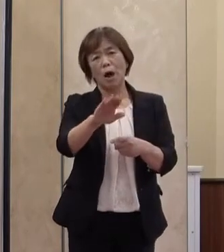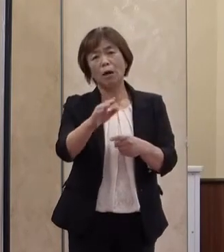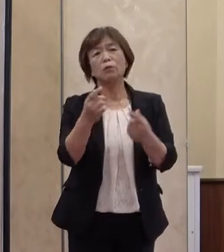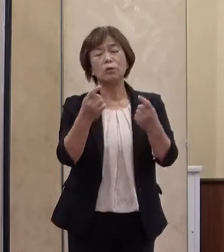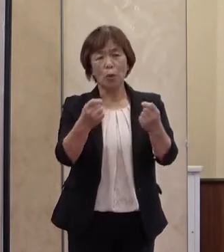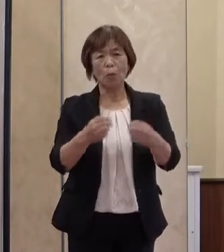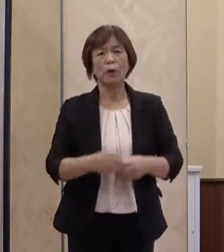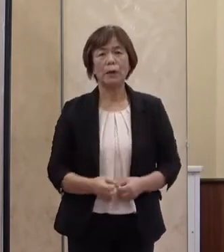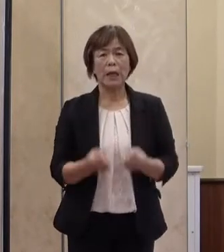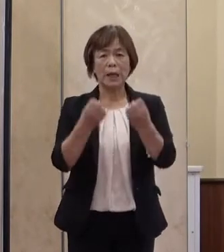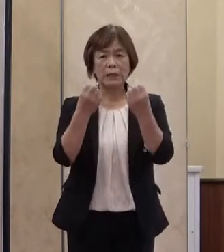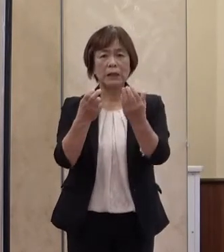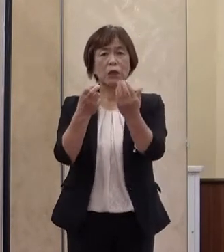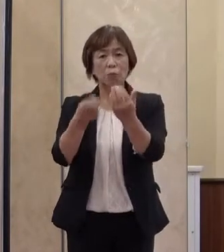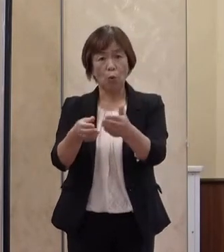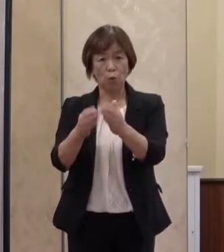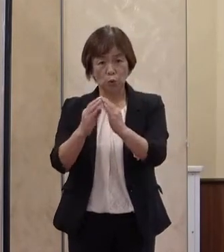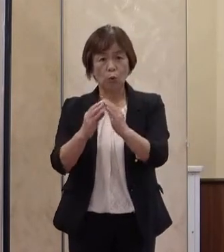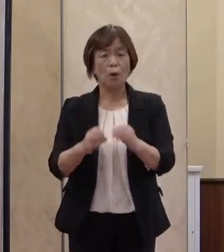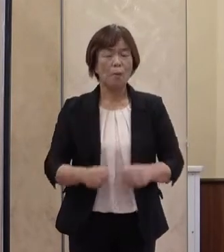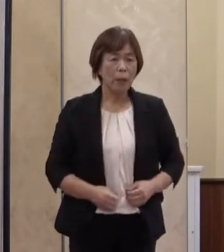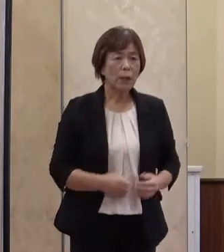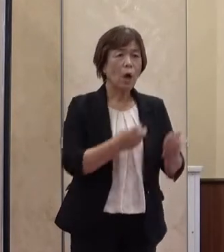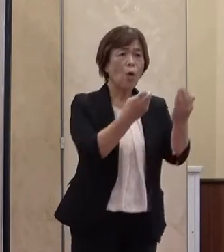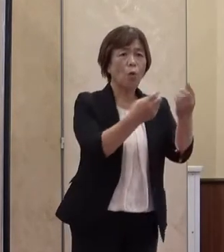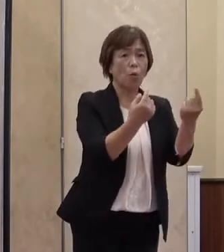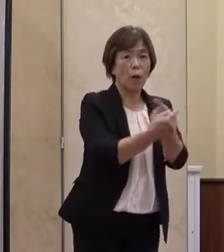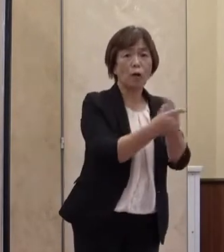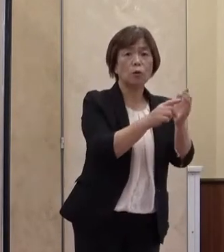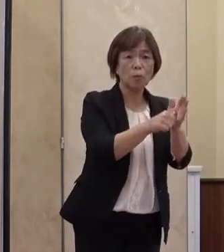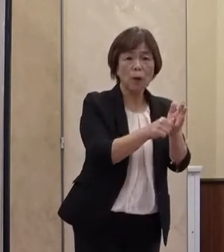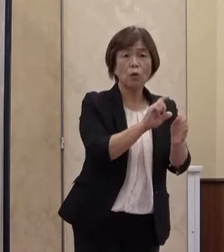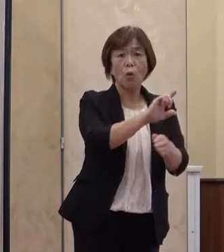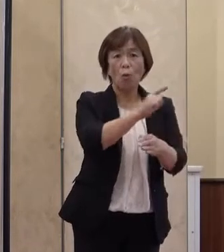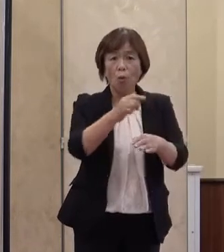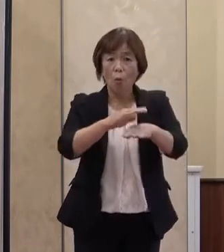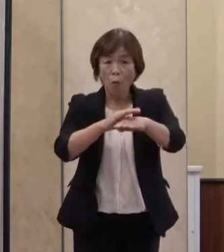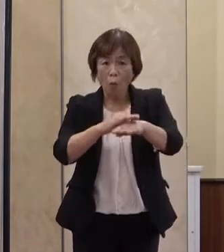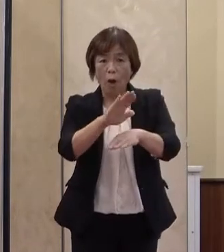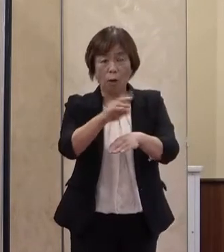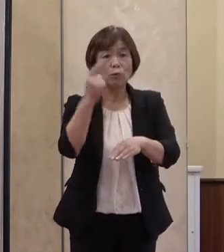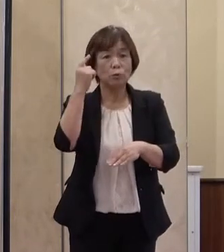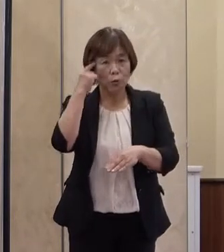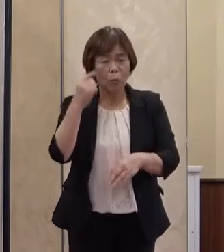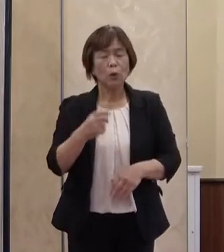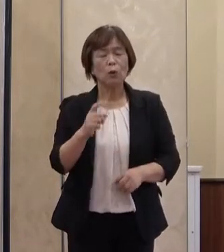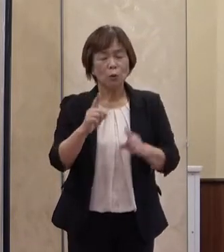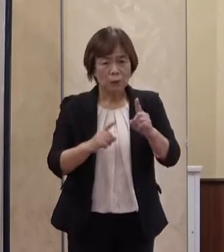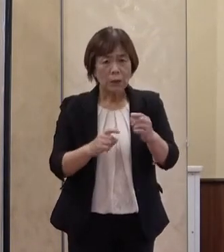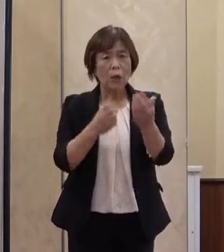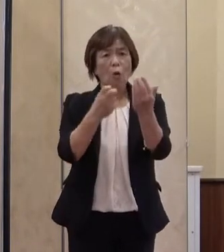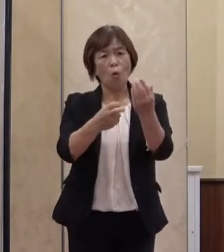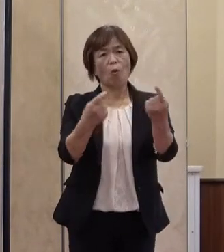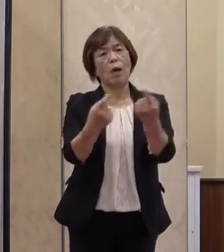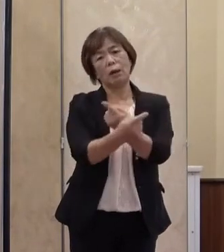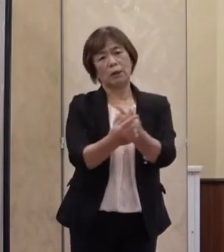新法を作る場合、大都市法を改正する場合、あると思いますが、当然これは法改正が必要になりますので、国に